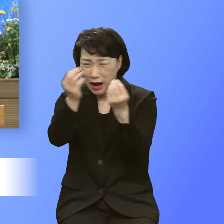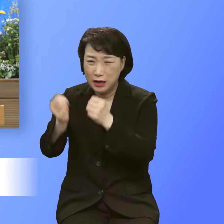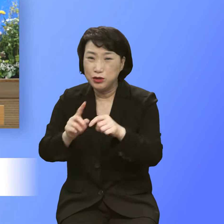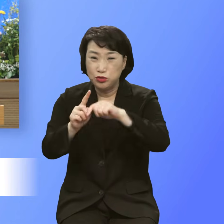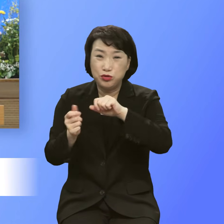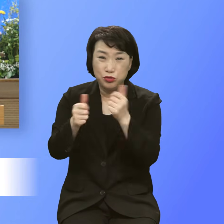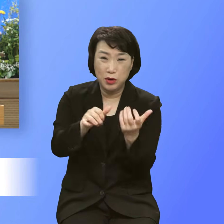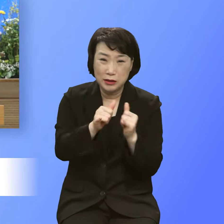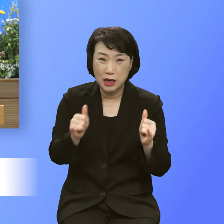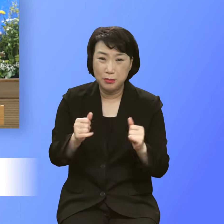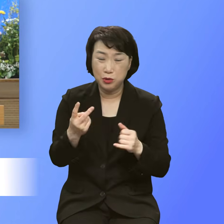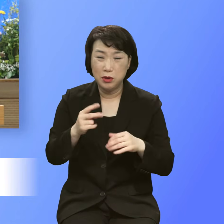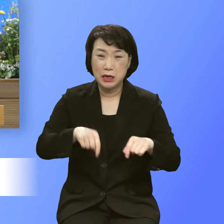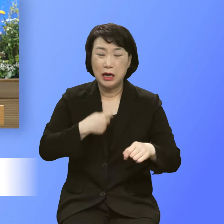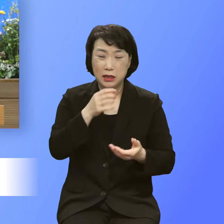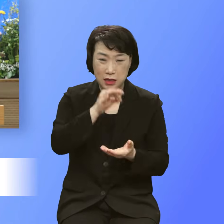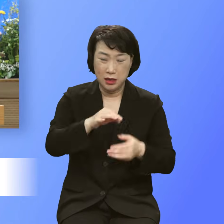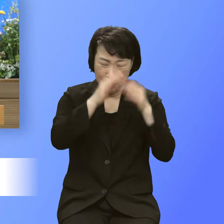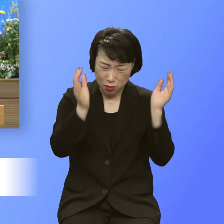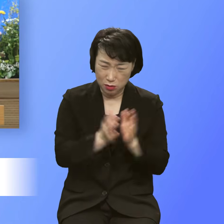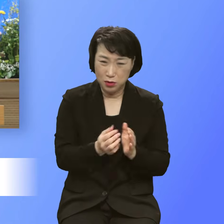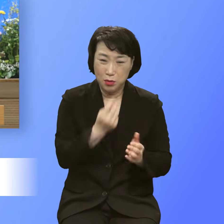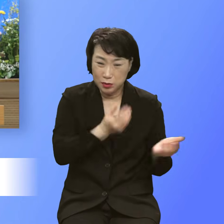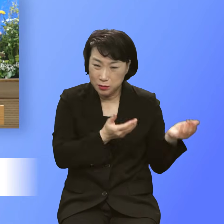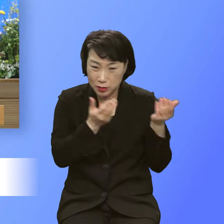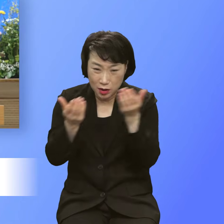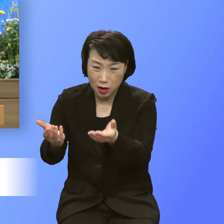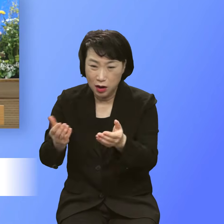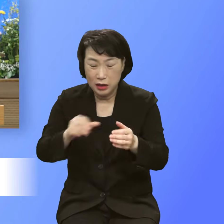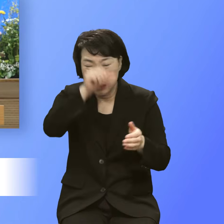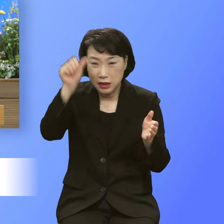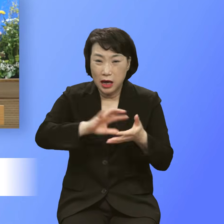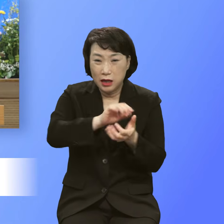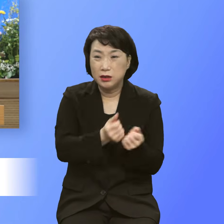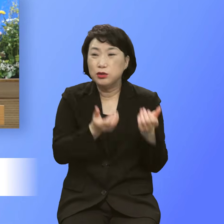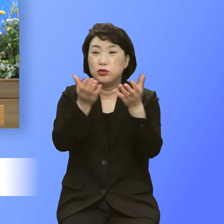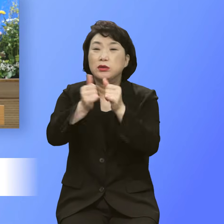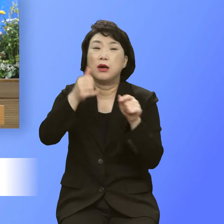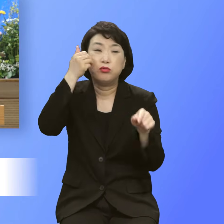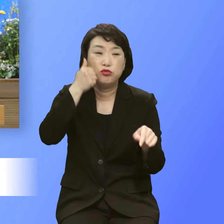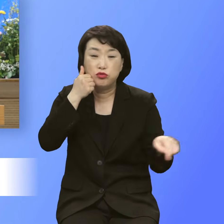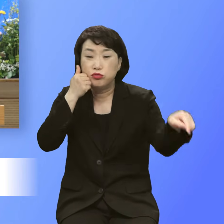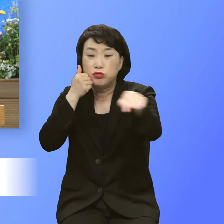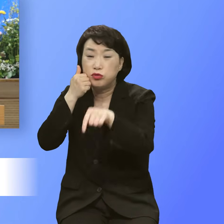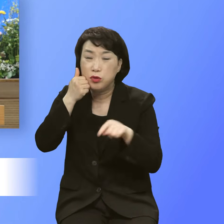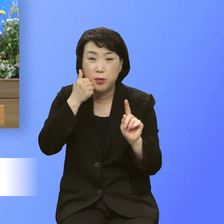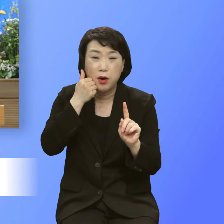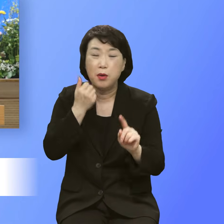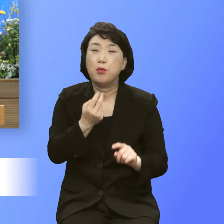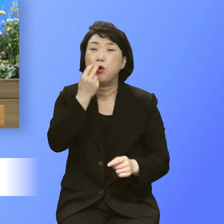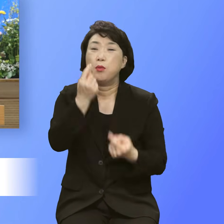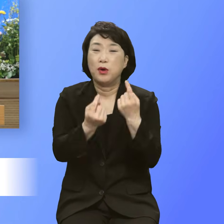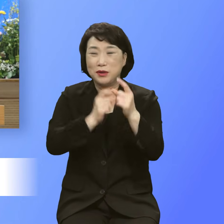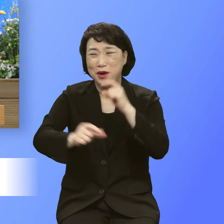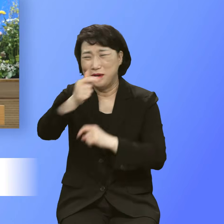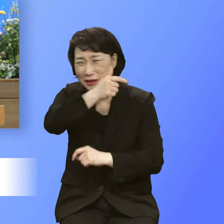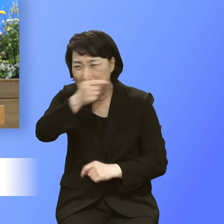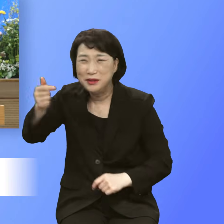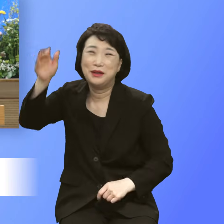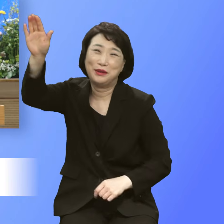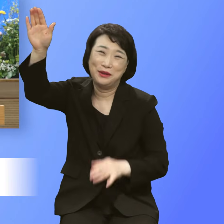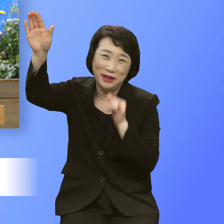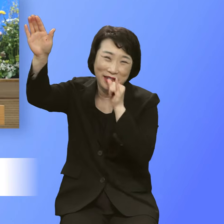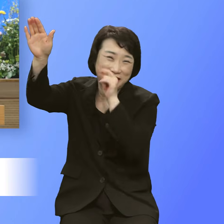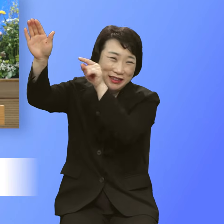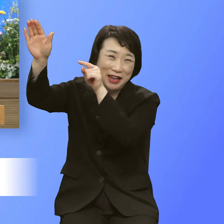전 재산과 목숨을 다 바쳐서 자기 인생을 쏟아부은 사람들이 누구냐? 목숨보다 큰 것이 있기